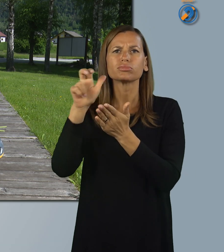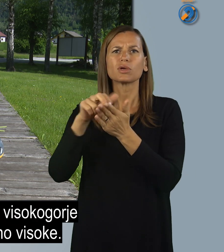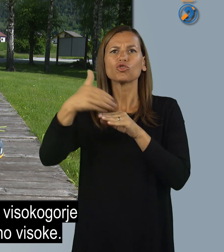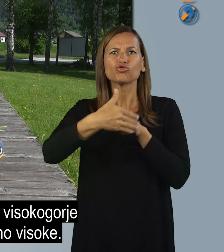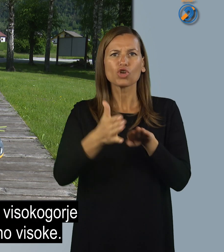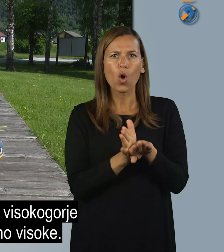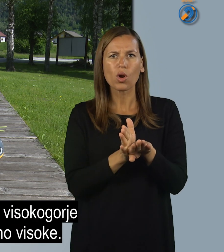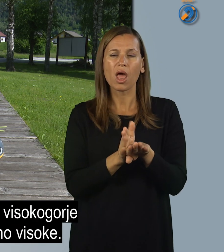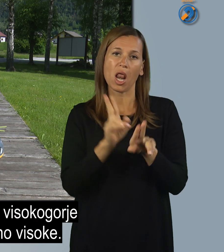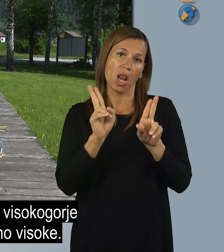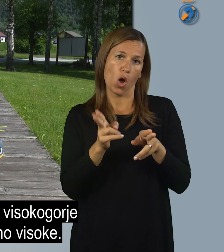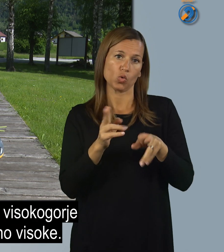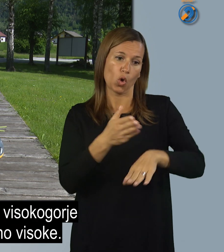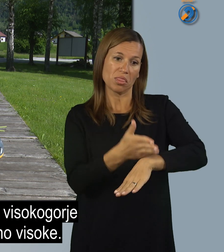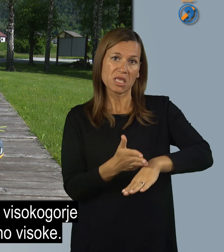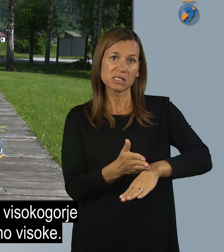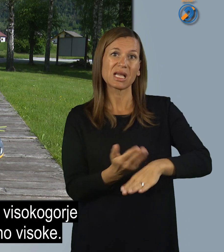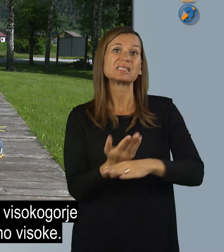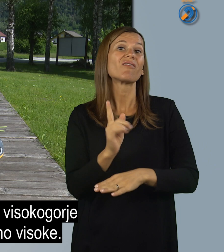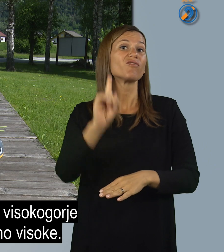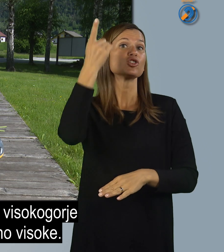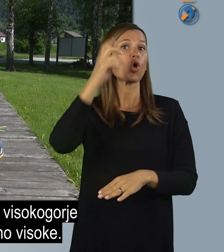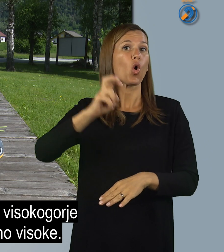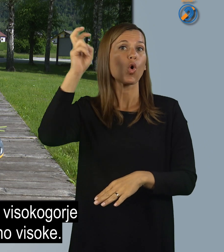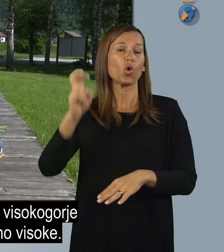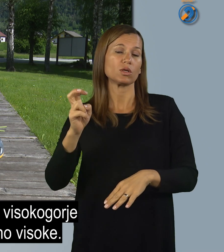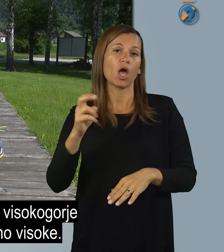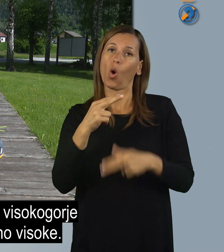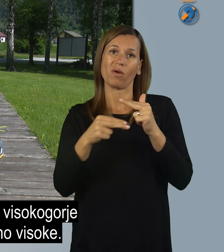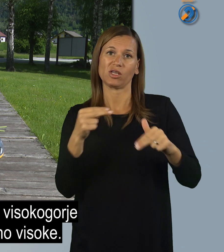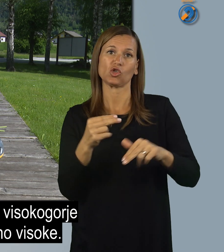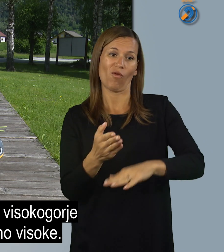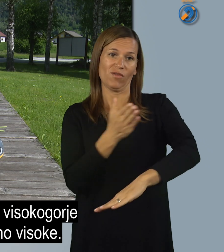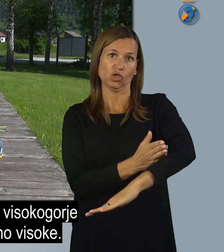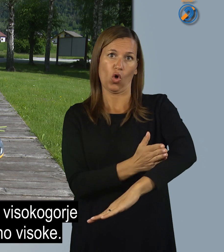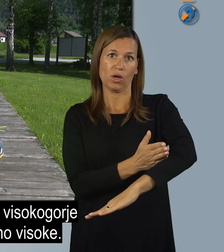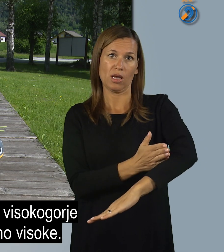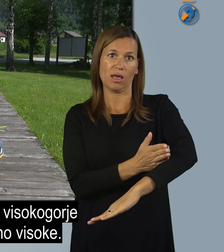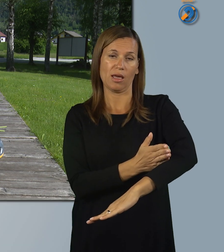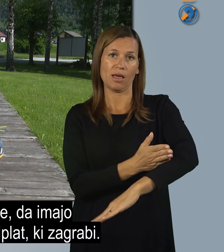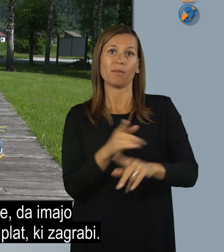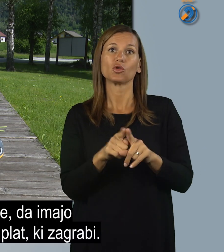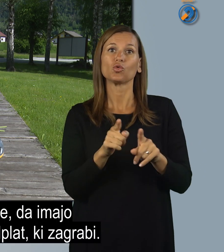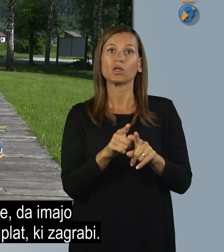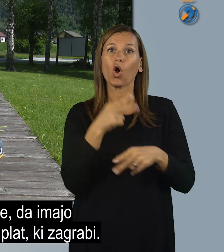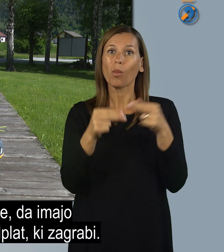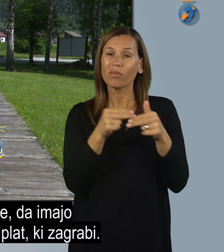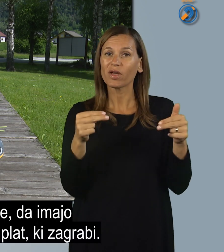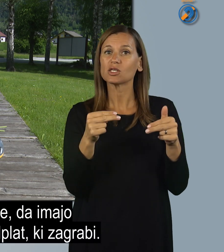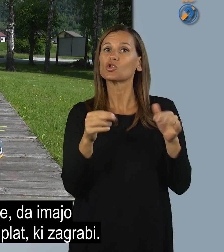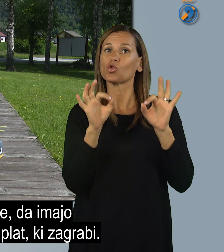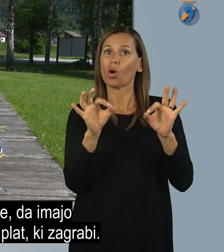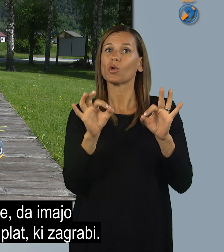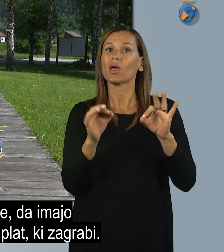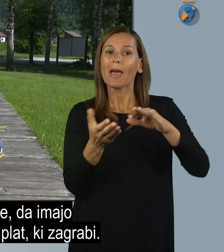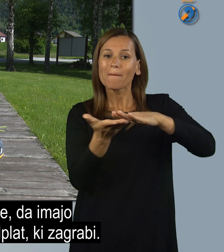lahko so seveda nizke, za visokogorje skoraj obvezno visoke in pa obvezno je, da imajo dober